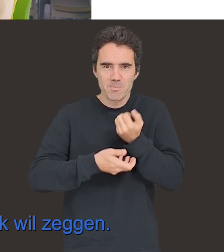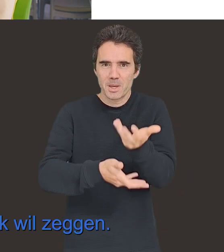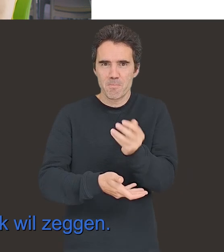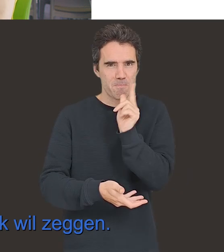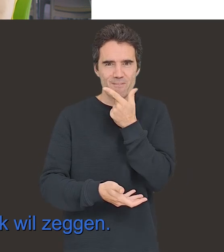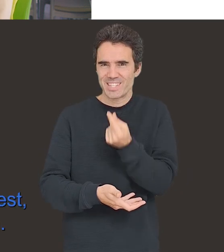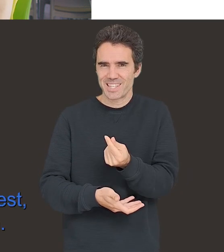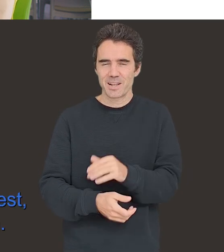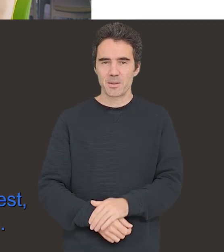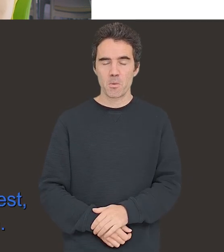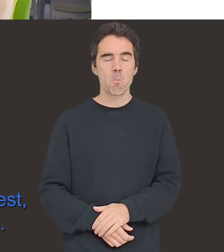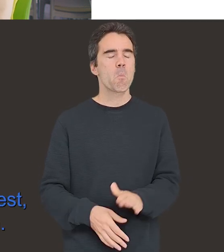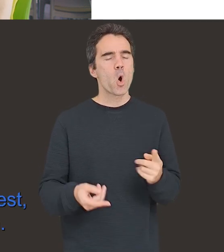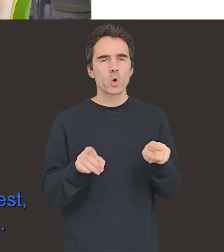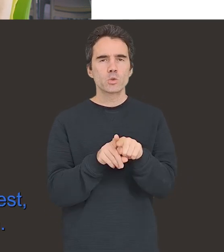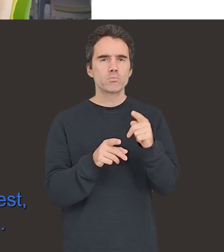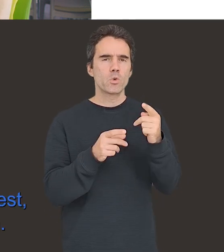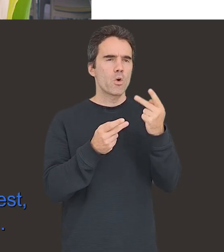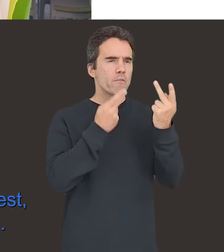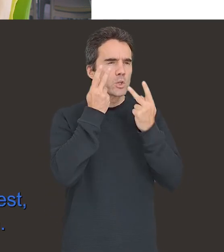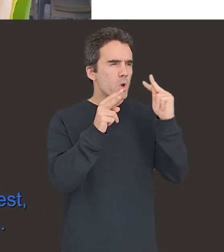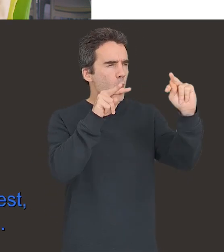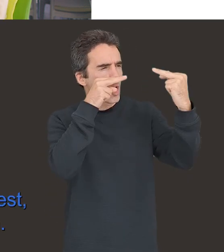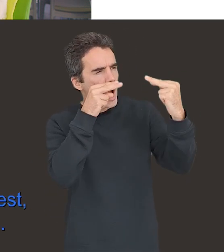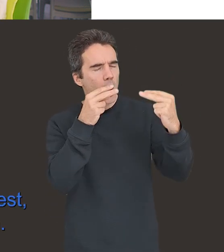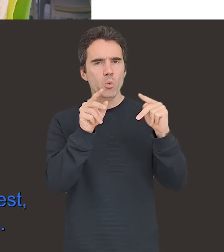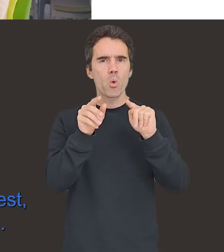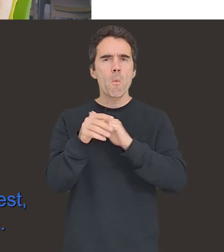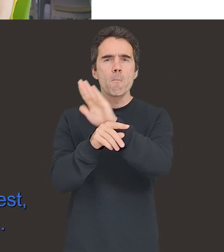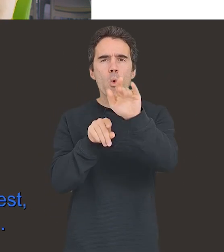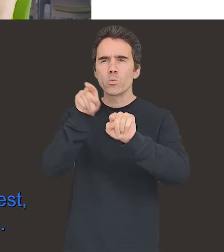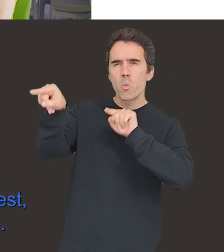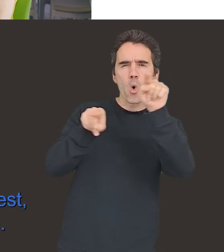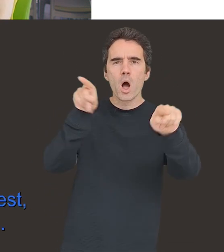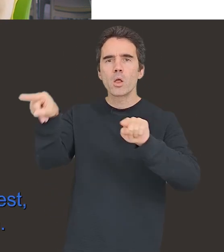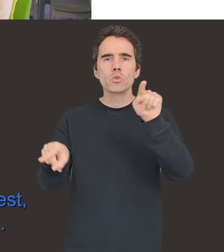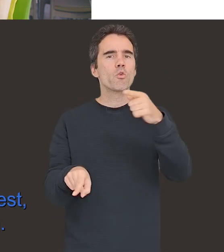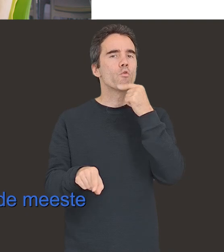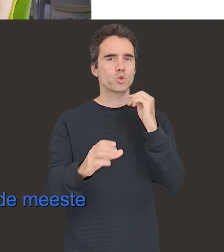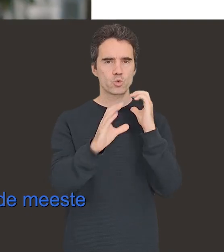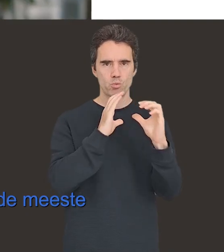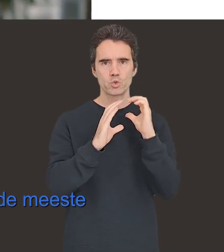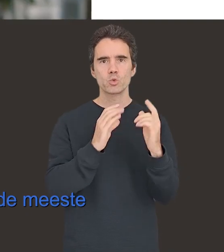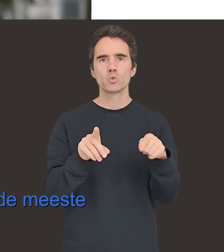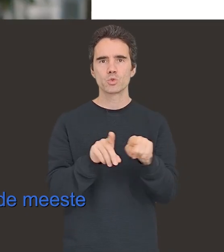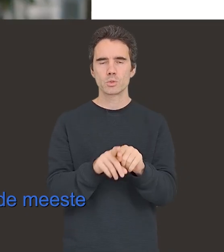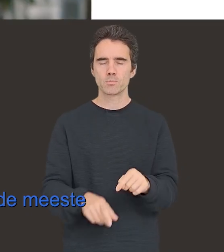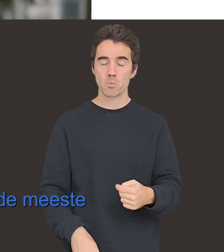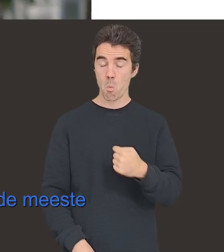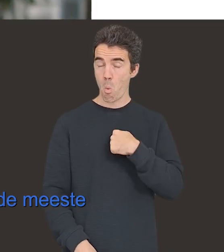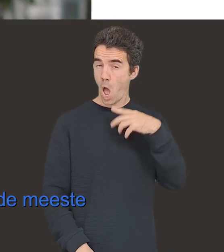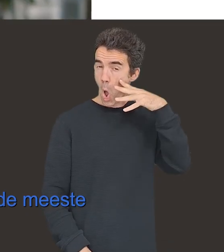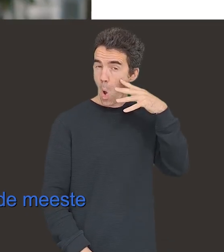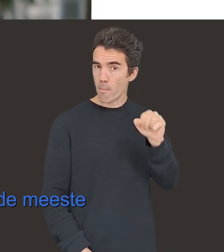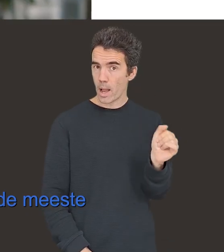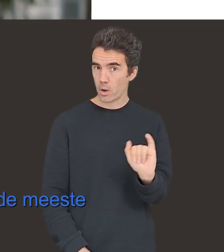tout ce que je voudrais. Après, avec les yeux, les gestes et tout le reste, on arrive quand même à avoir une super communication. En fait, ce que je remarque,